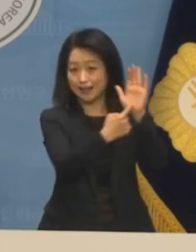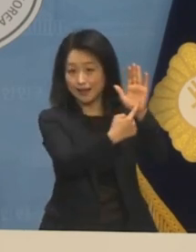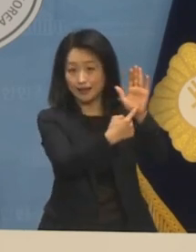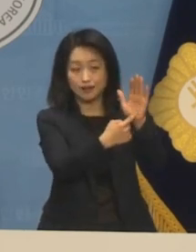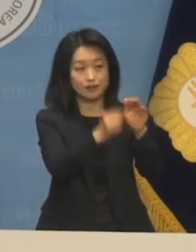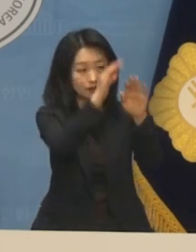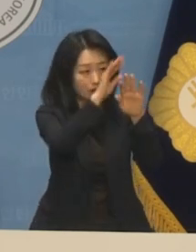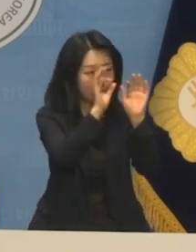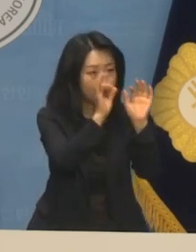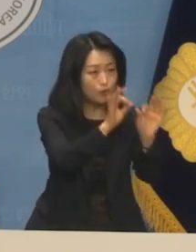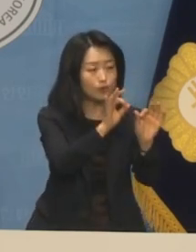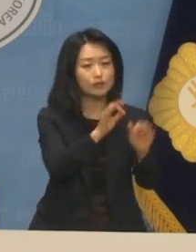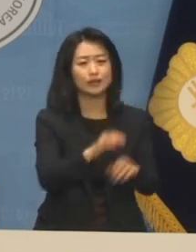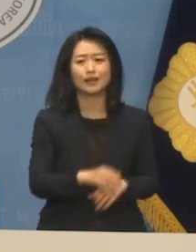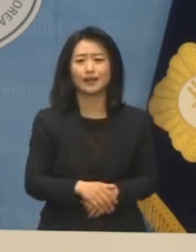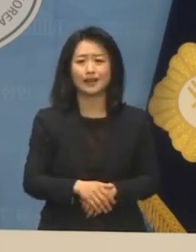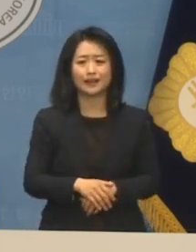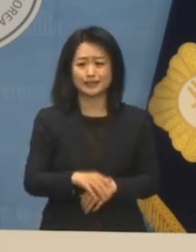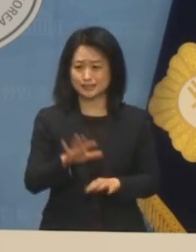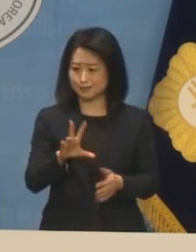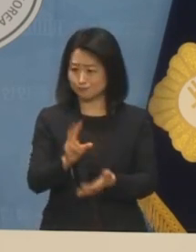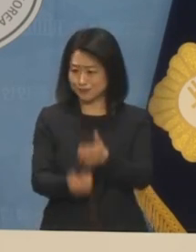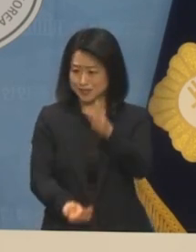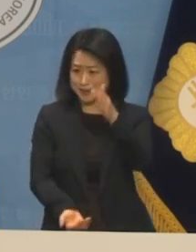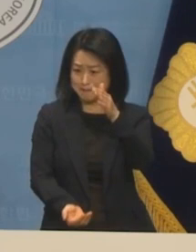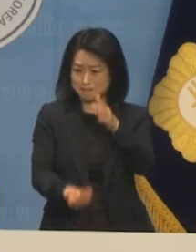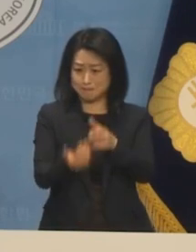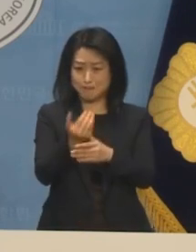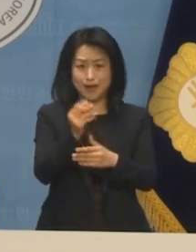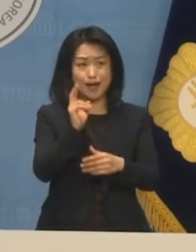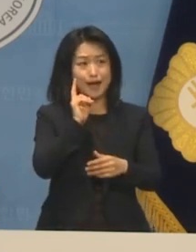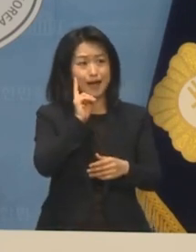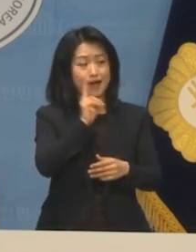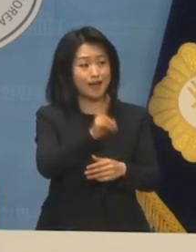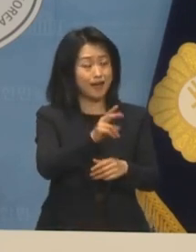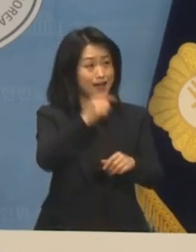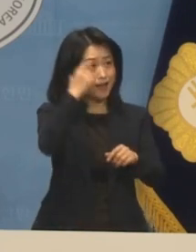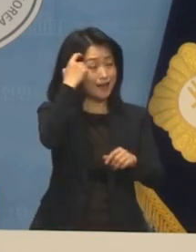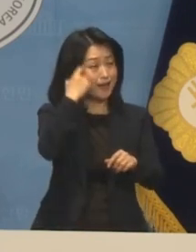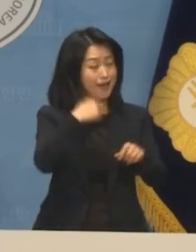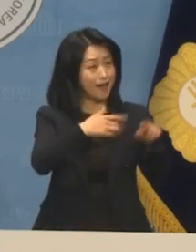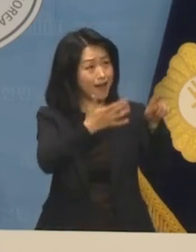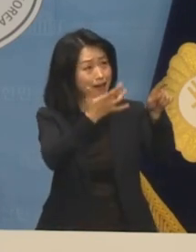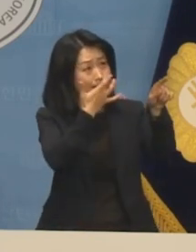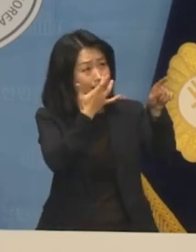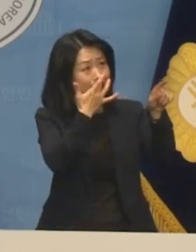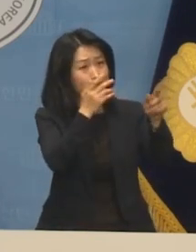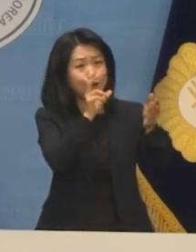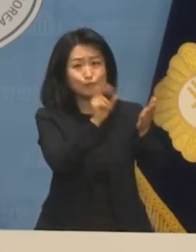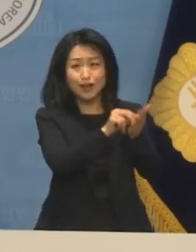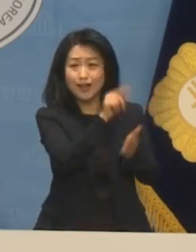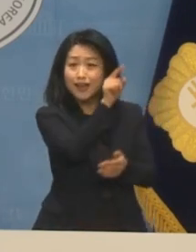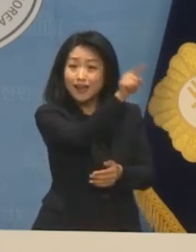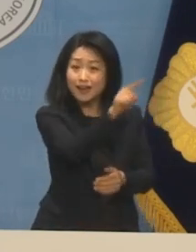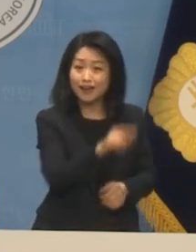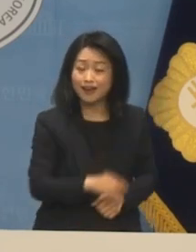깨닫지 못한 유체 이탈 화법의 소 잃고 외양간 고치기입니다.